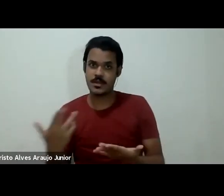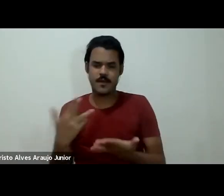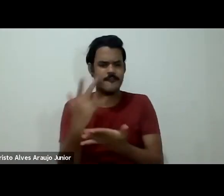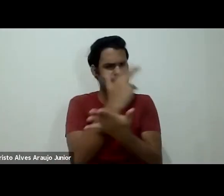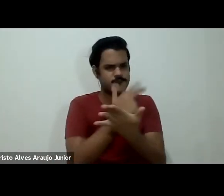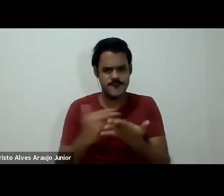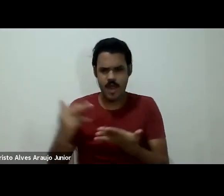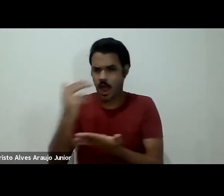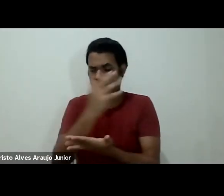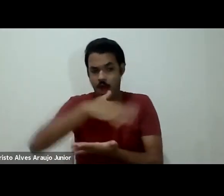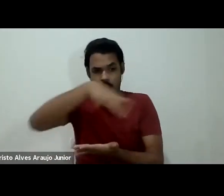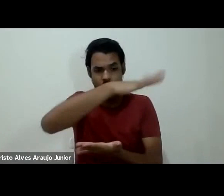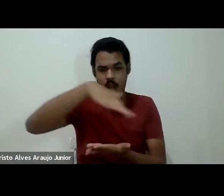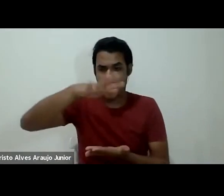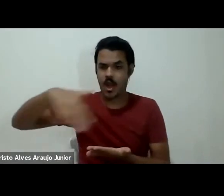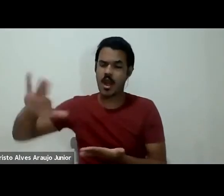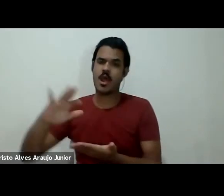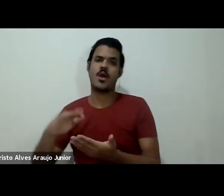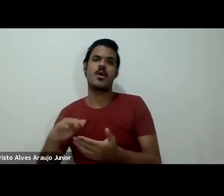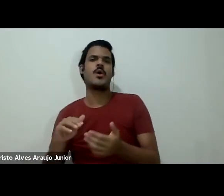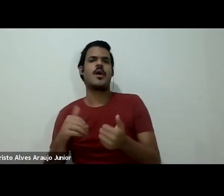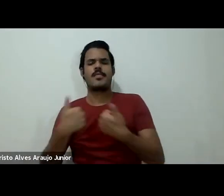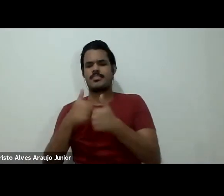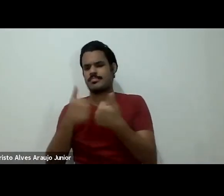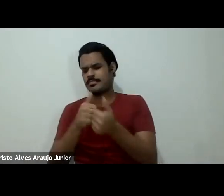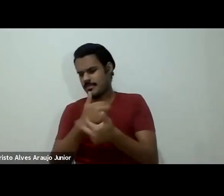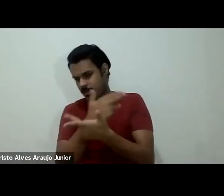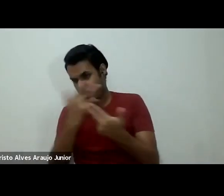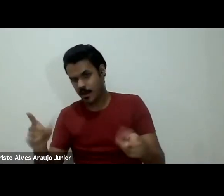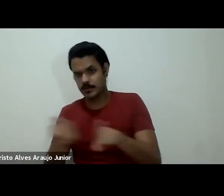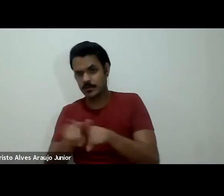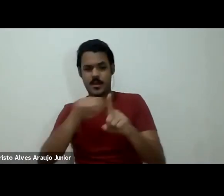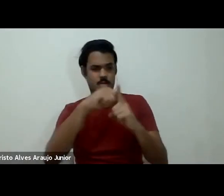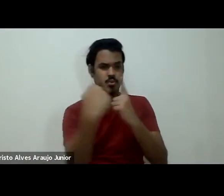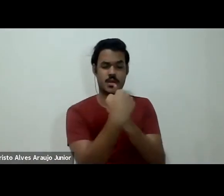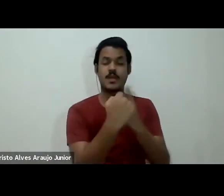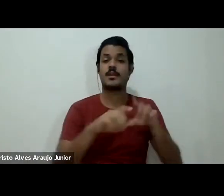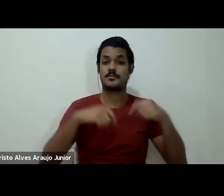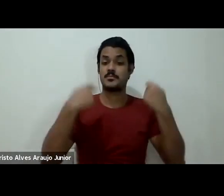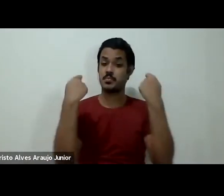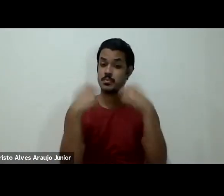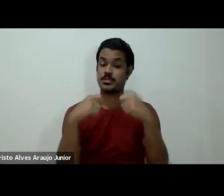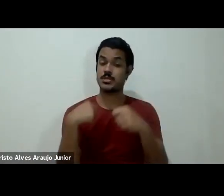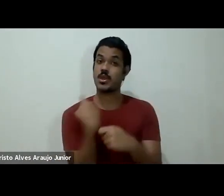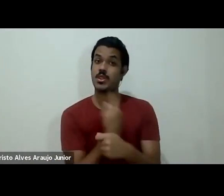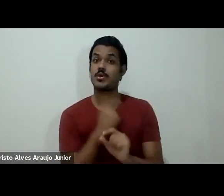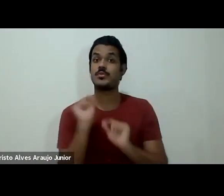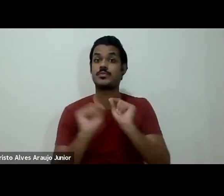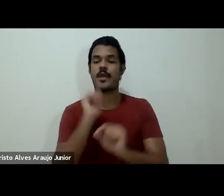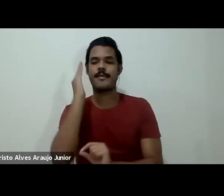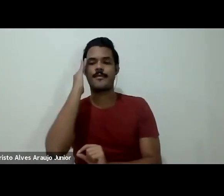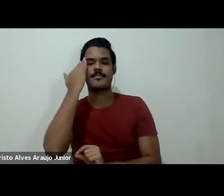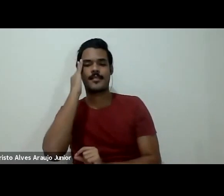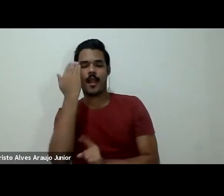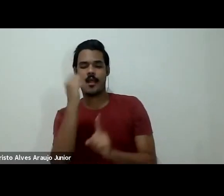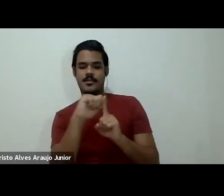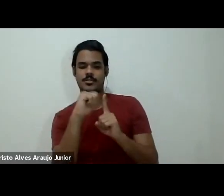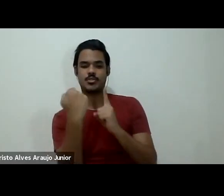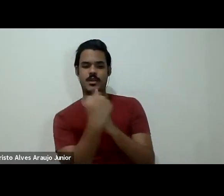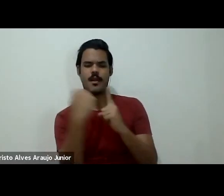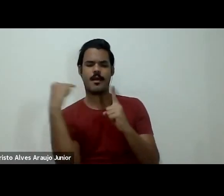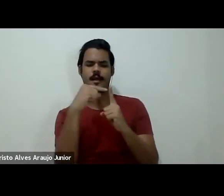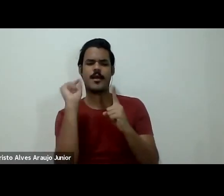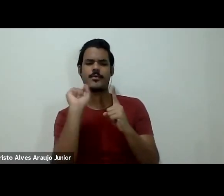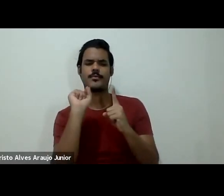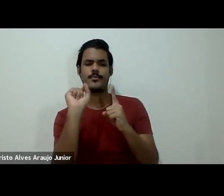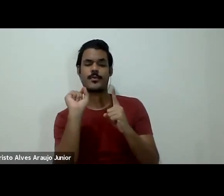setores, né, transporte, na comunicação, na sociedade. Porque nós precisamos compreender que a sociedade, ela